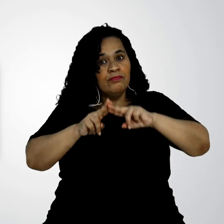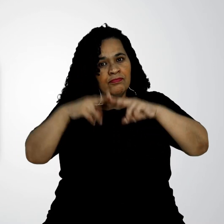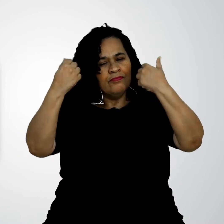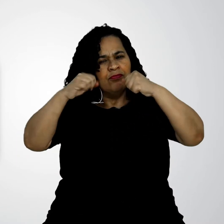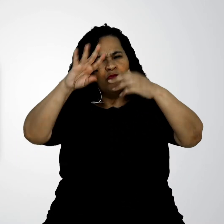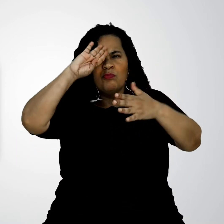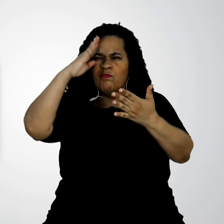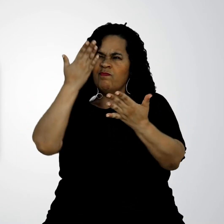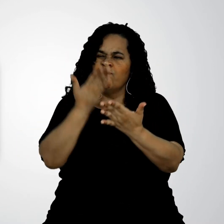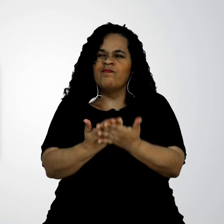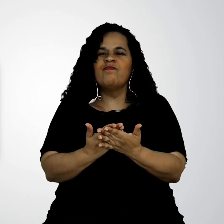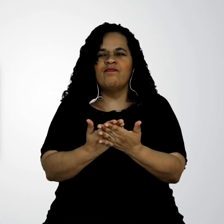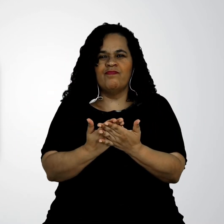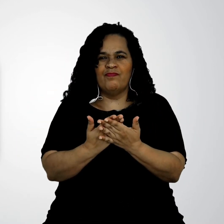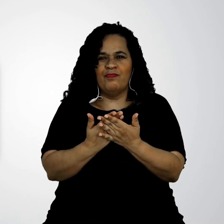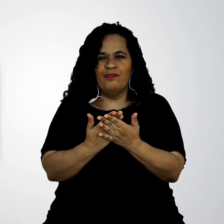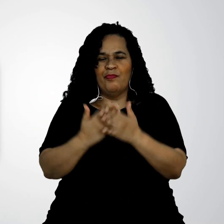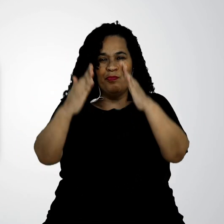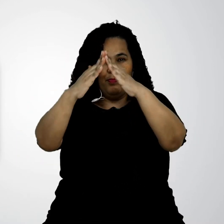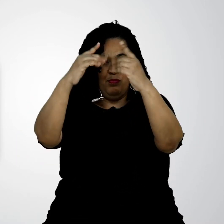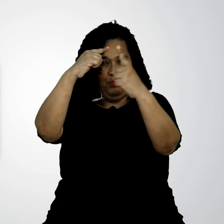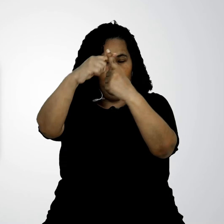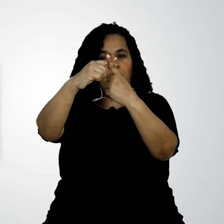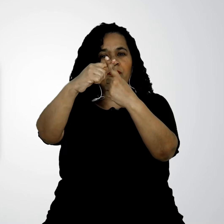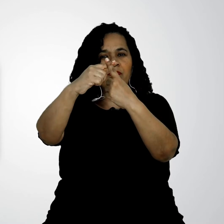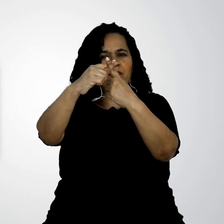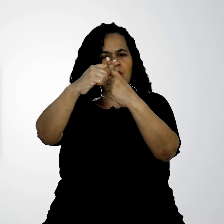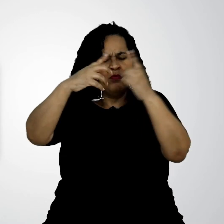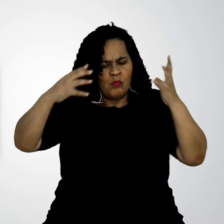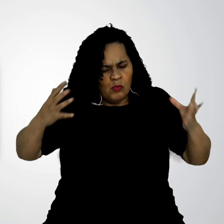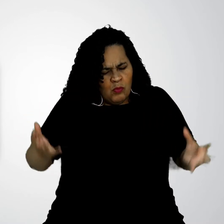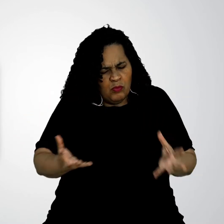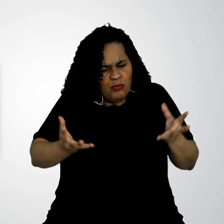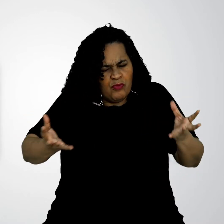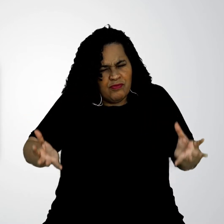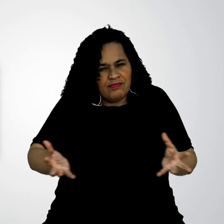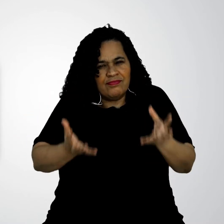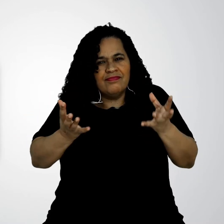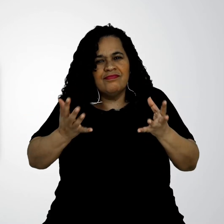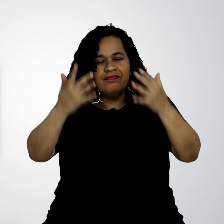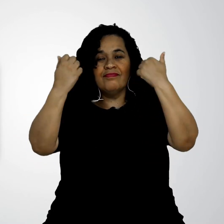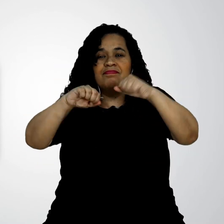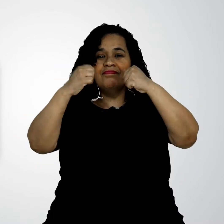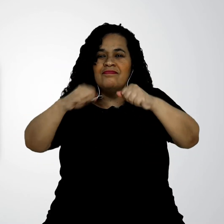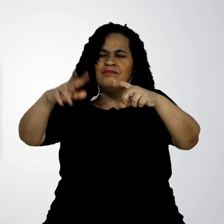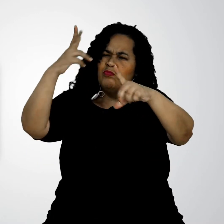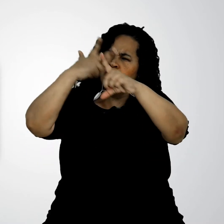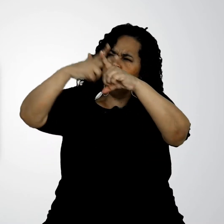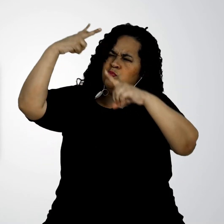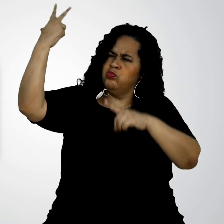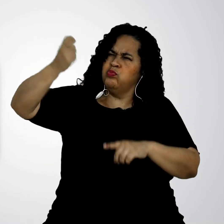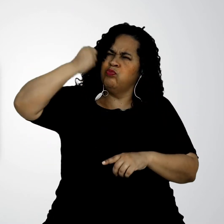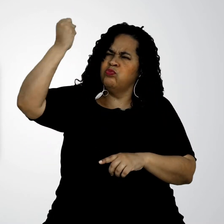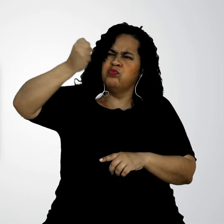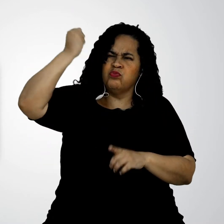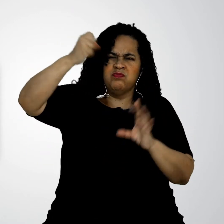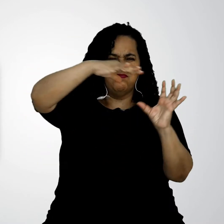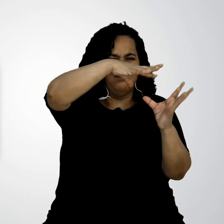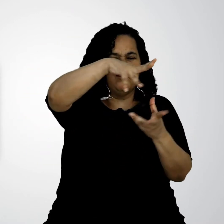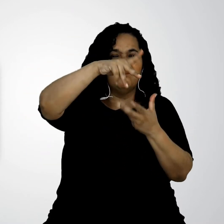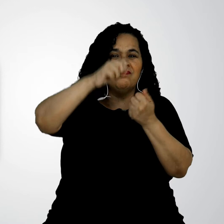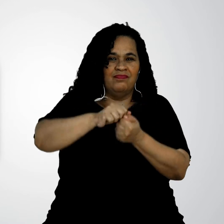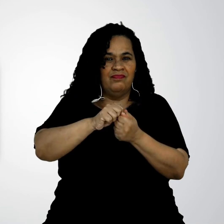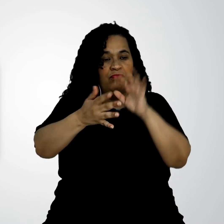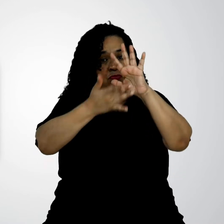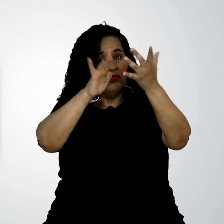que uma igreja que se engaja nessa missão, ela é forte. E ela vai vencer o mundo, porque isso já foi dito por Amém, Jesus. já foi dito por Cristo, né?